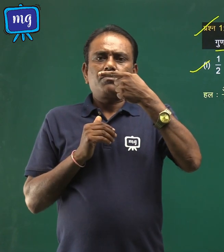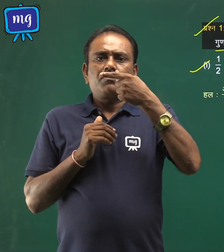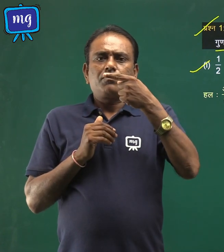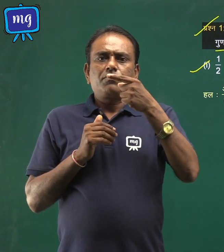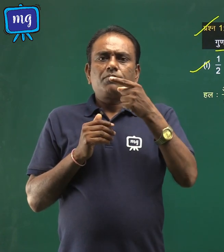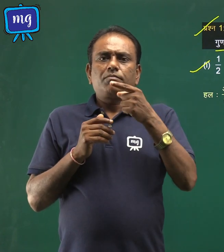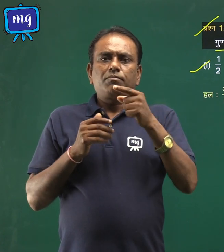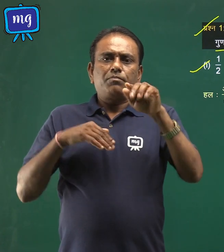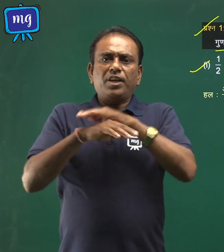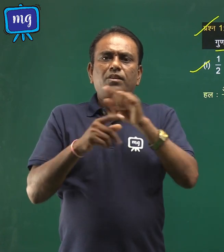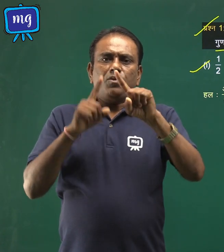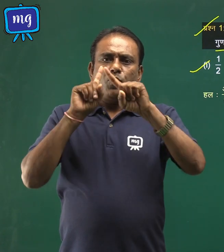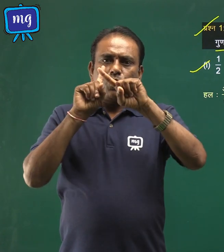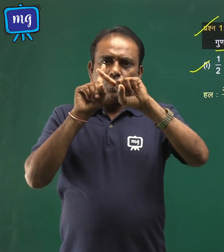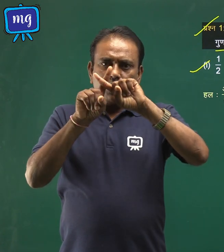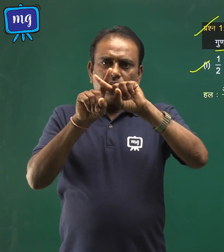में गुणा करते हैं।